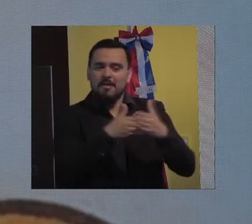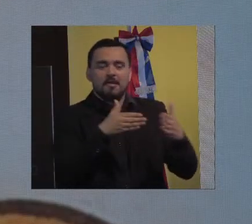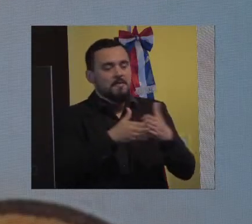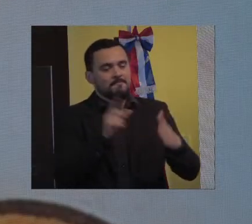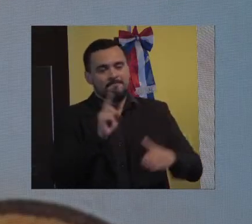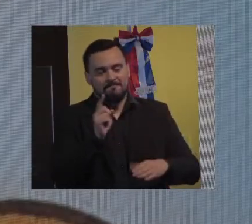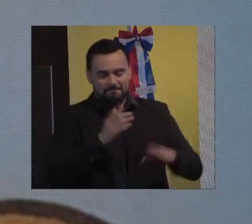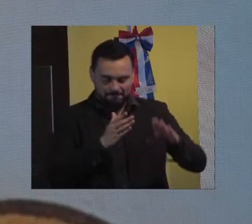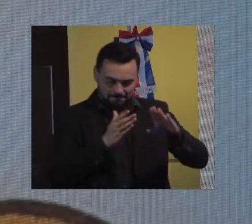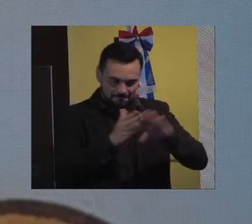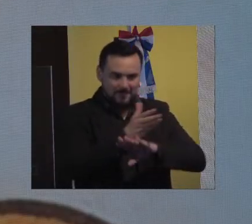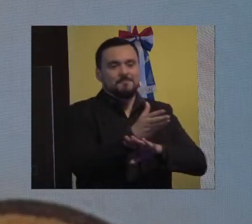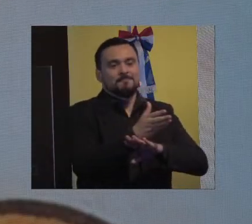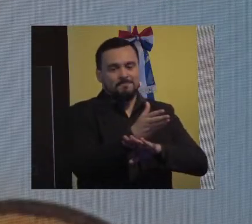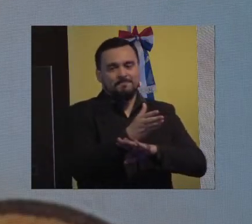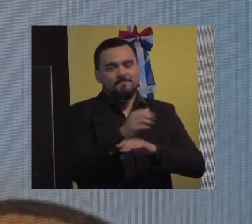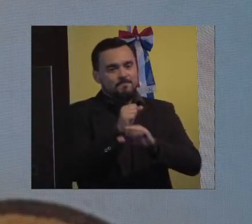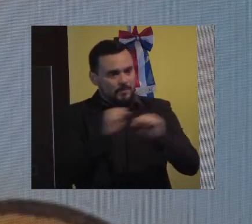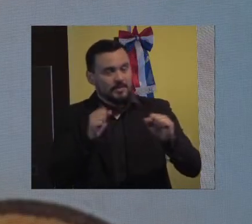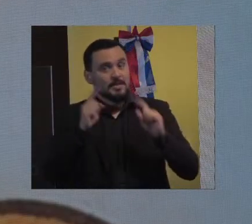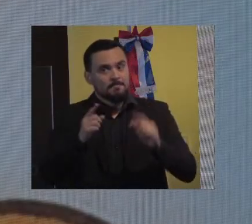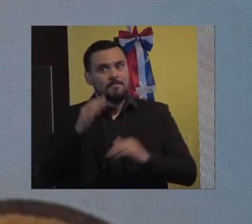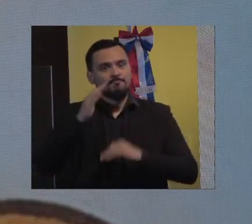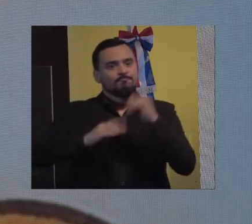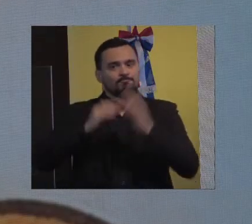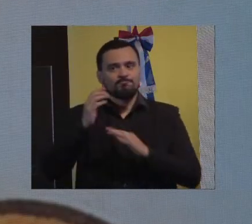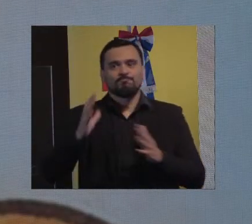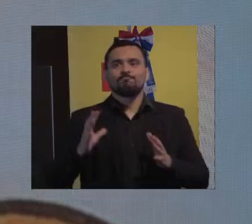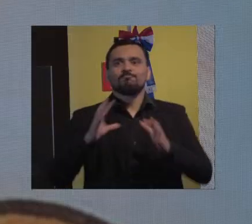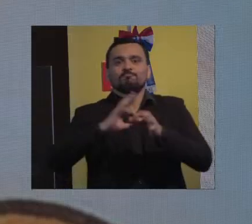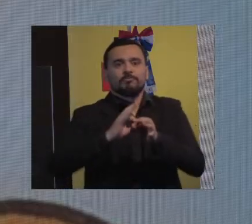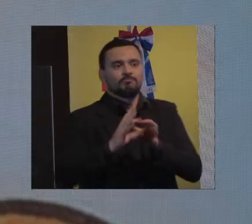sino, lo más importante, construyendo puentes.